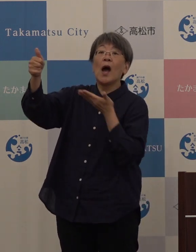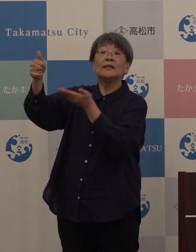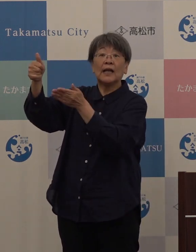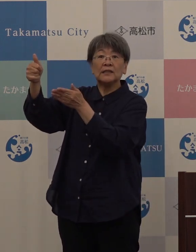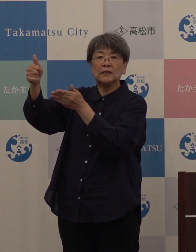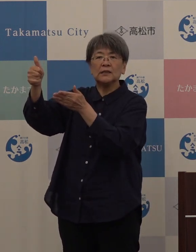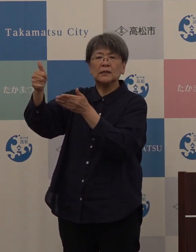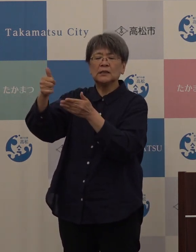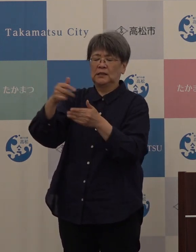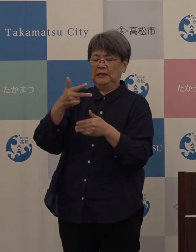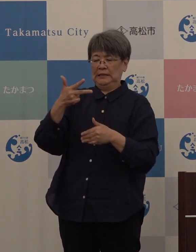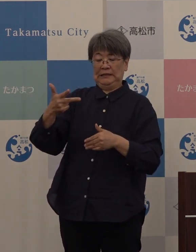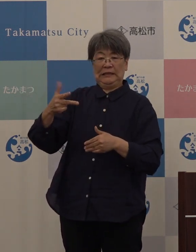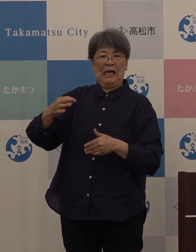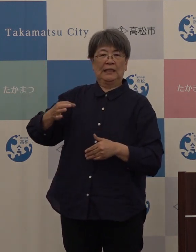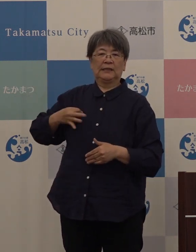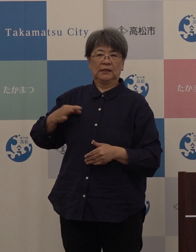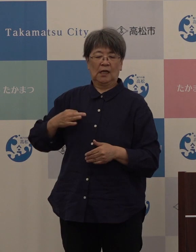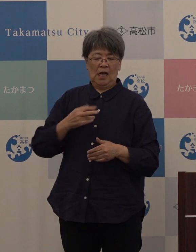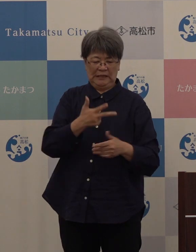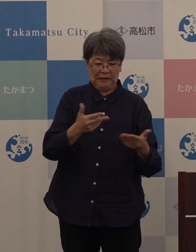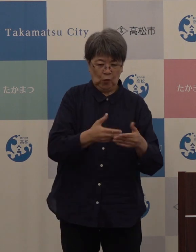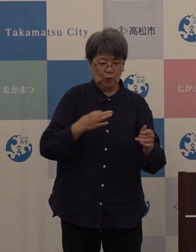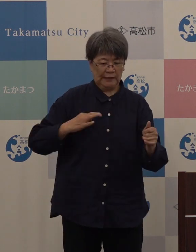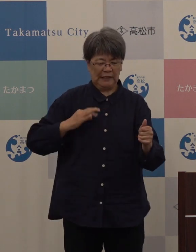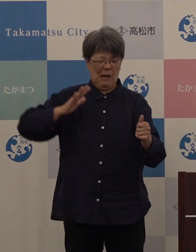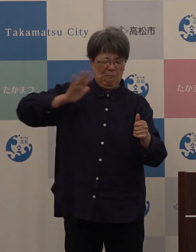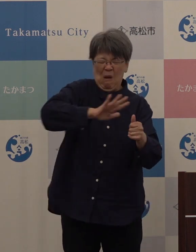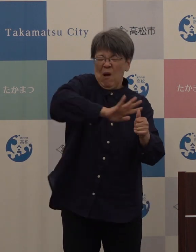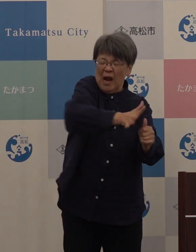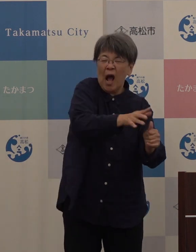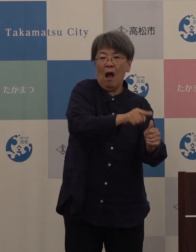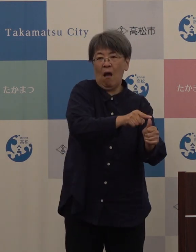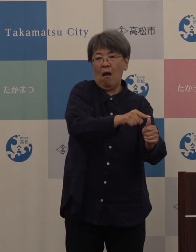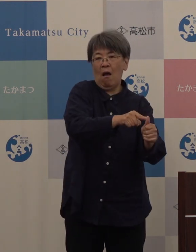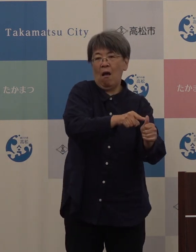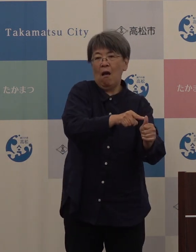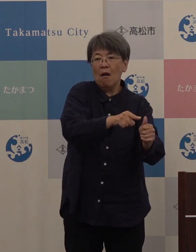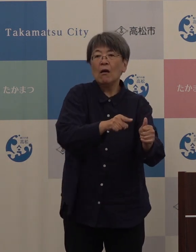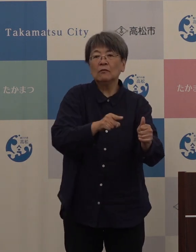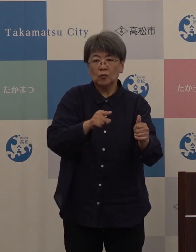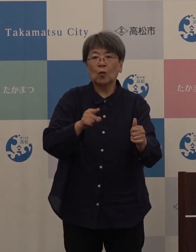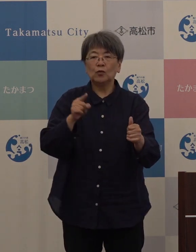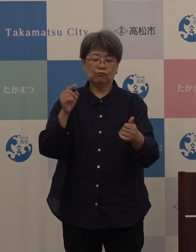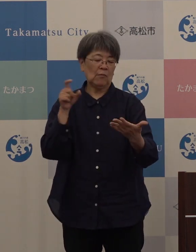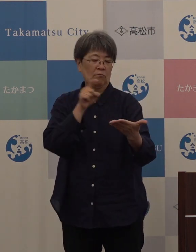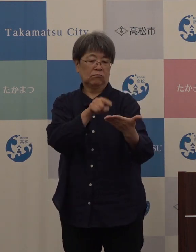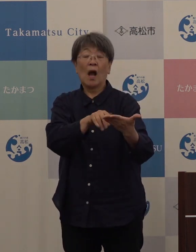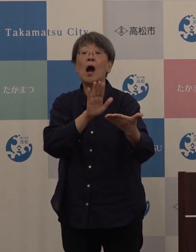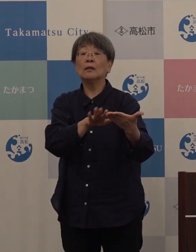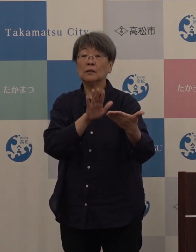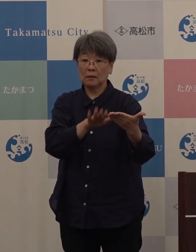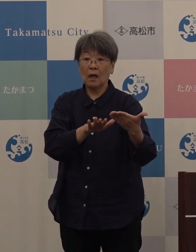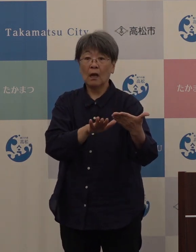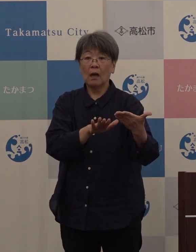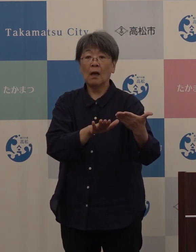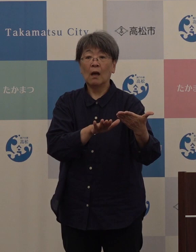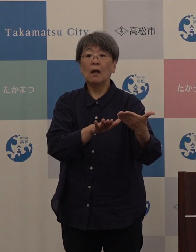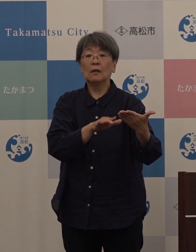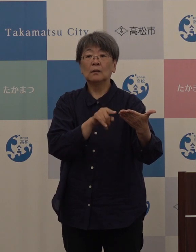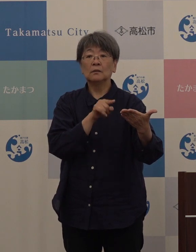員から市職員にパワハラ等に該当するような、発言言動があったとして申し入れをされた